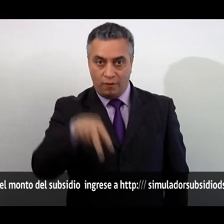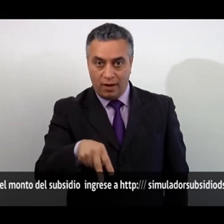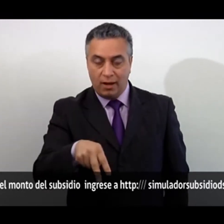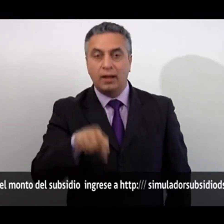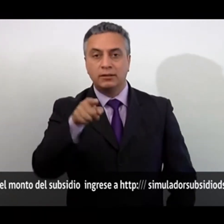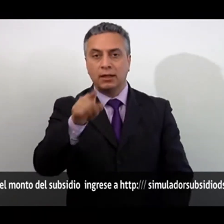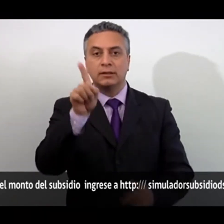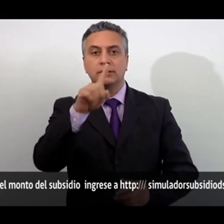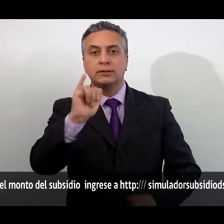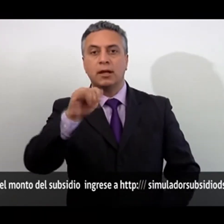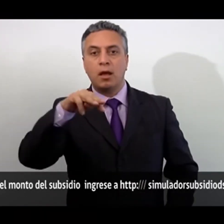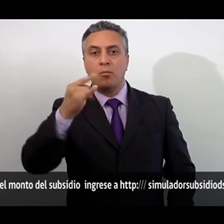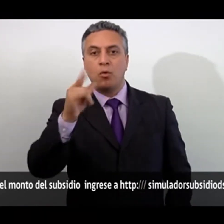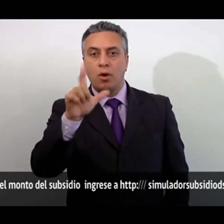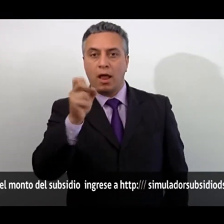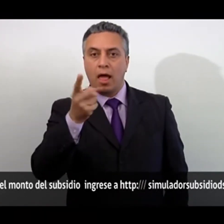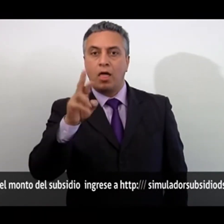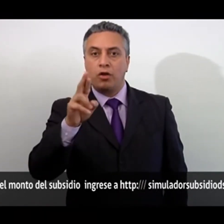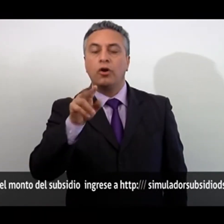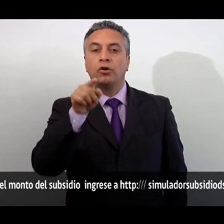http:// simulador